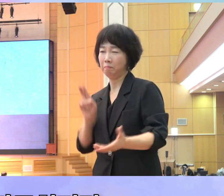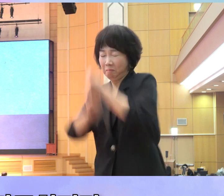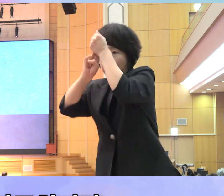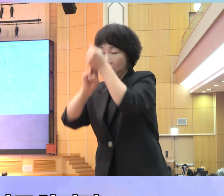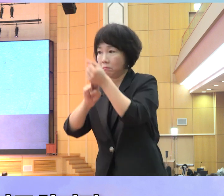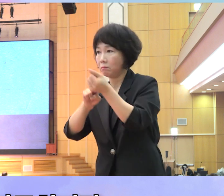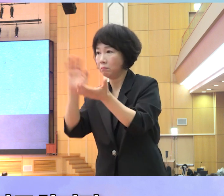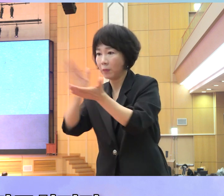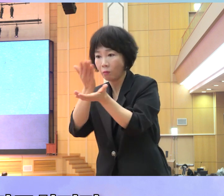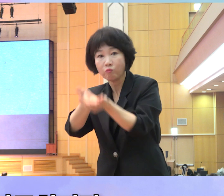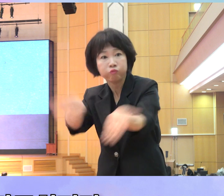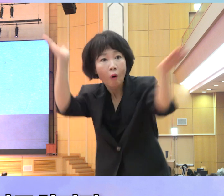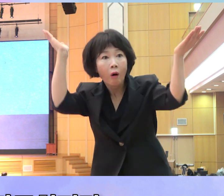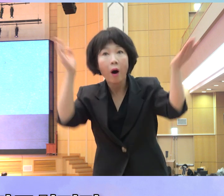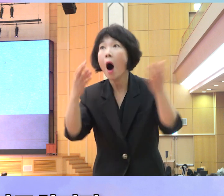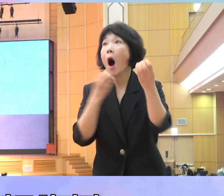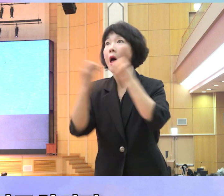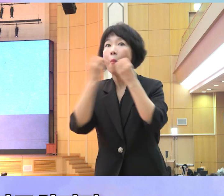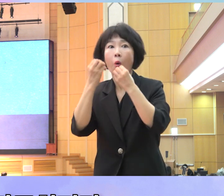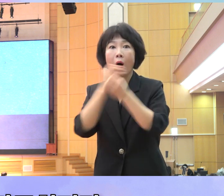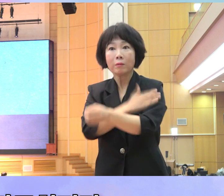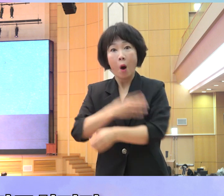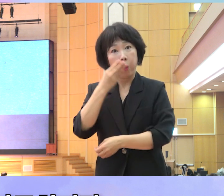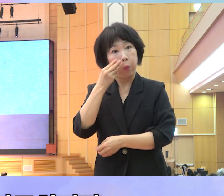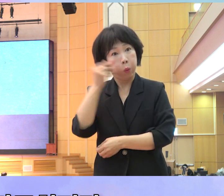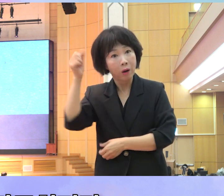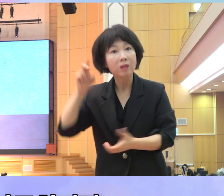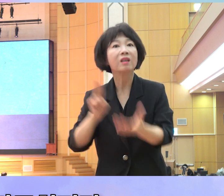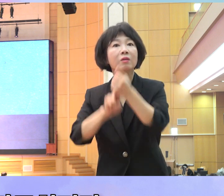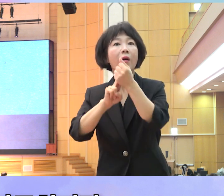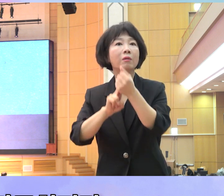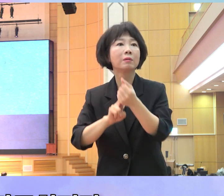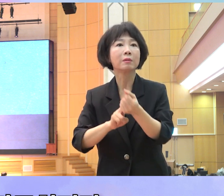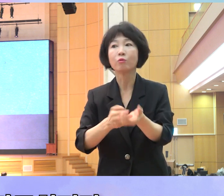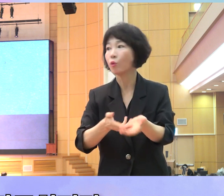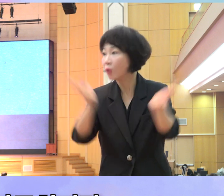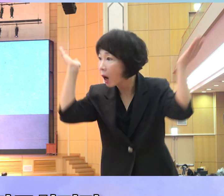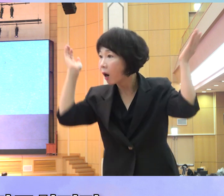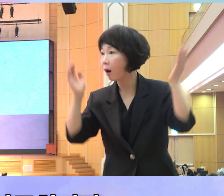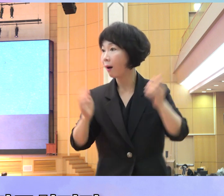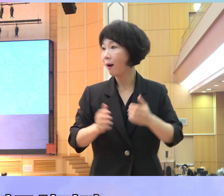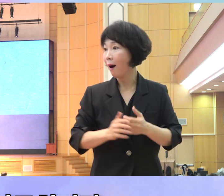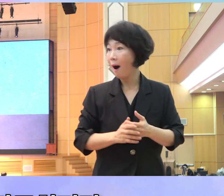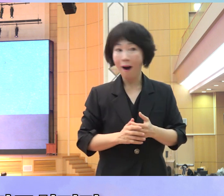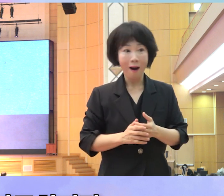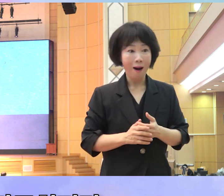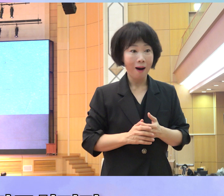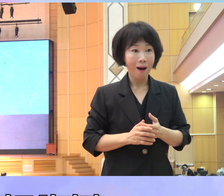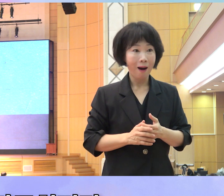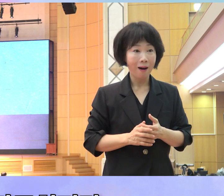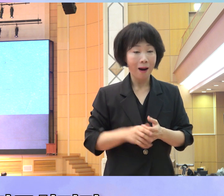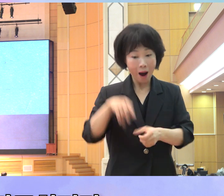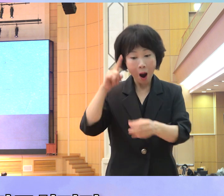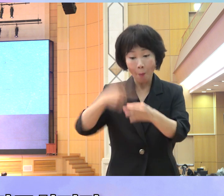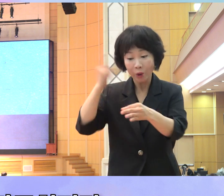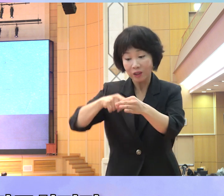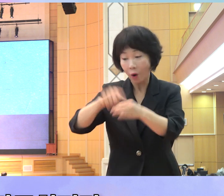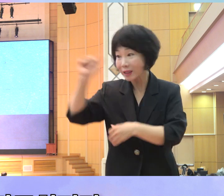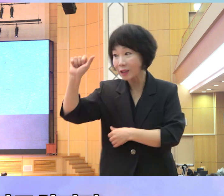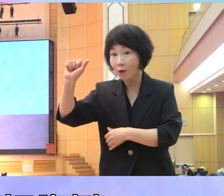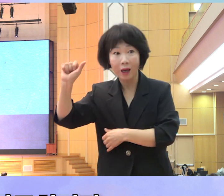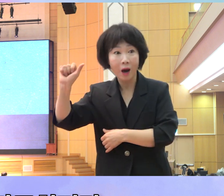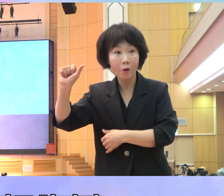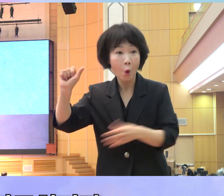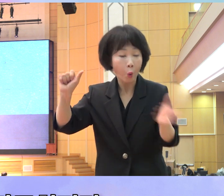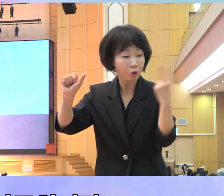결핍 많은 그 도시락을 주님 앞에 드렸더니 기적이 일어났어요. 그랬더니 그 기적이 일어나면 우리는 대부분